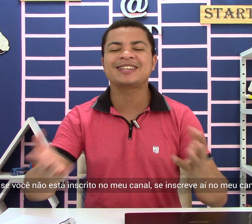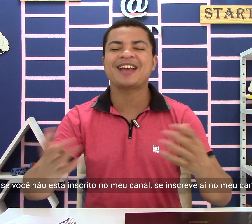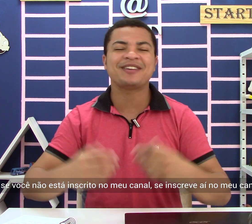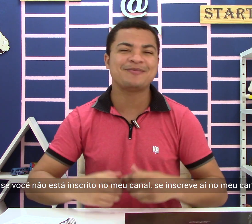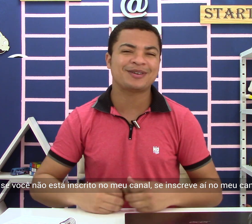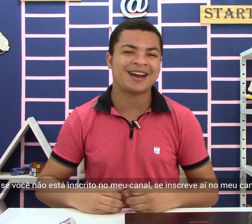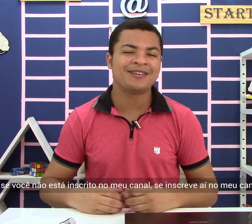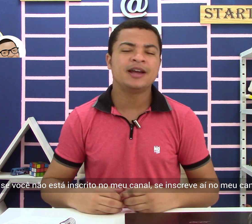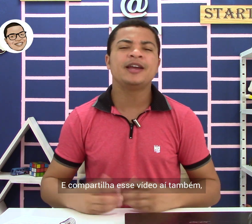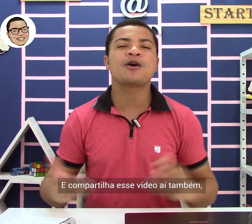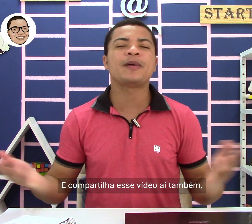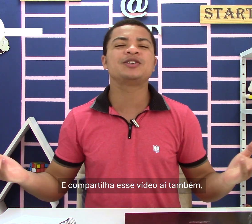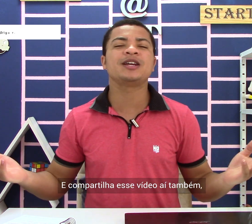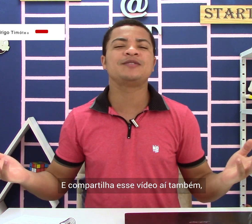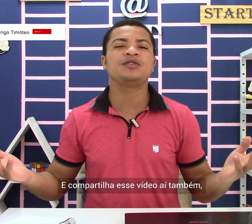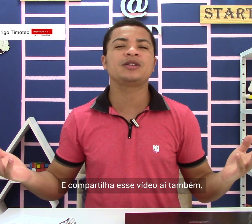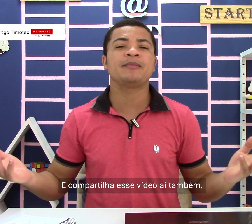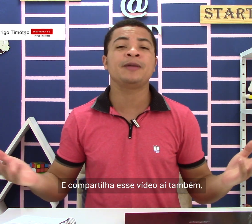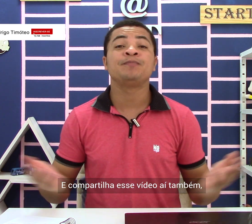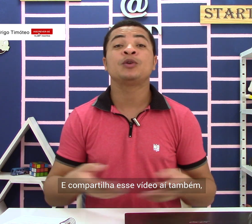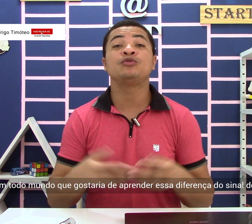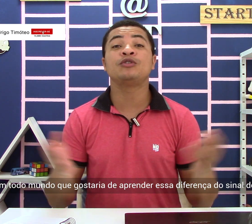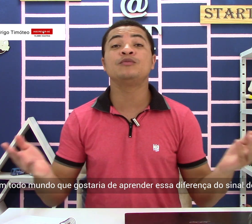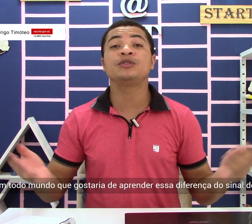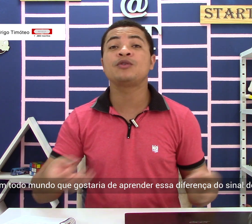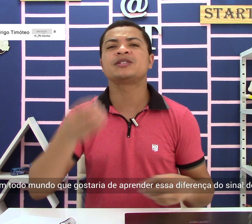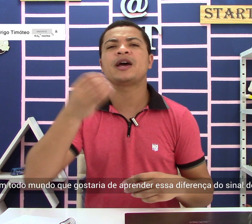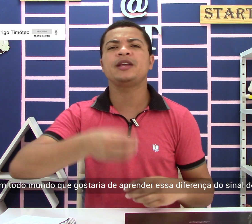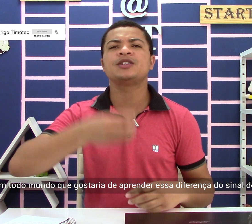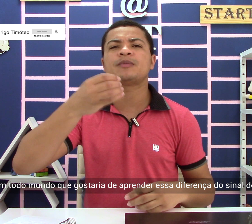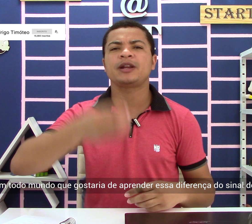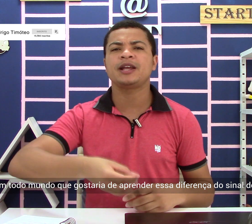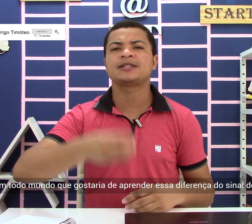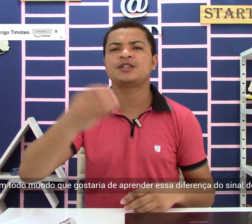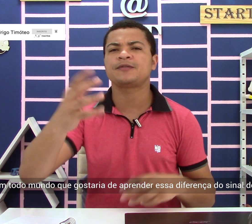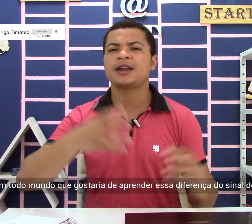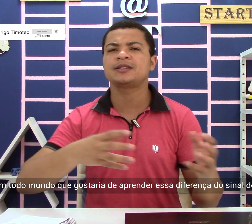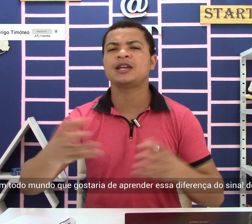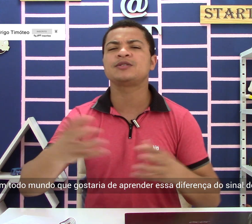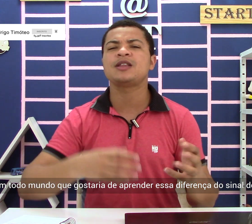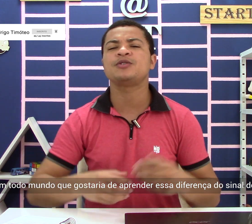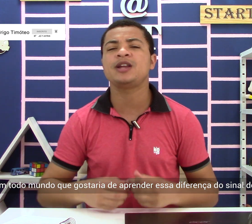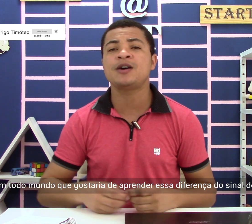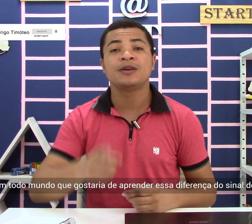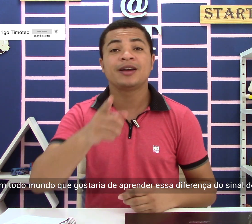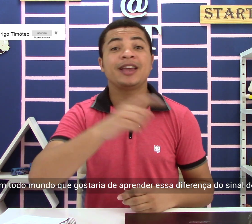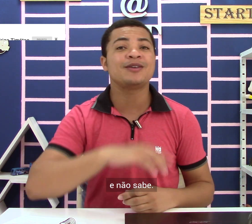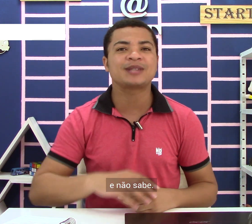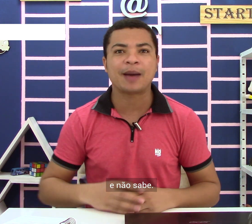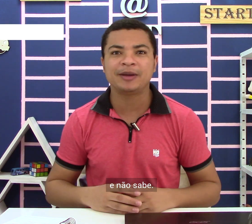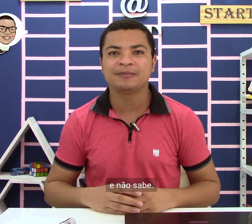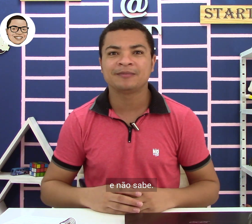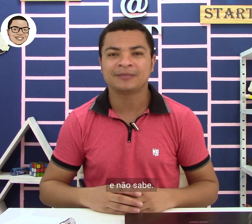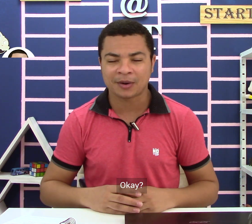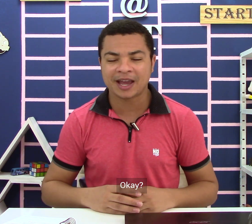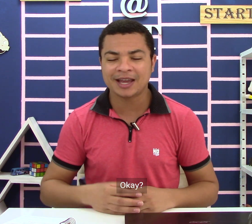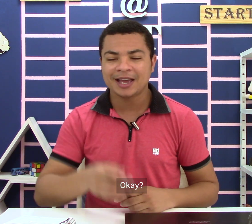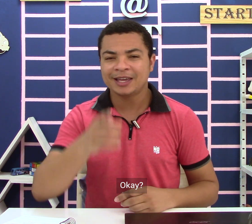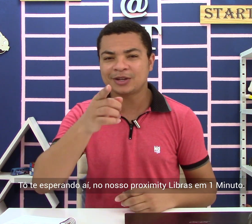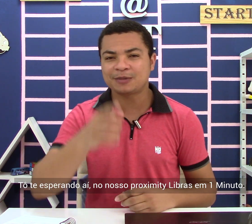inscreve aí no meu canal. E compartilha esse vídeo também com todo mundo que gostaria de aprender essa diferença do sinal de leão e não sabe, ok? Tô te